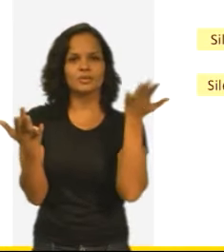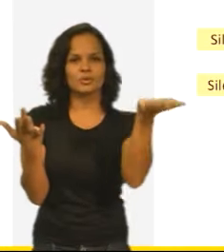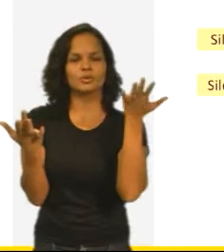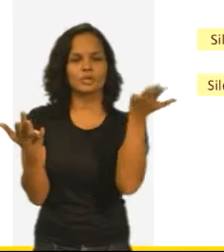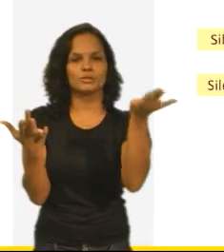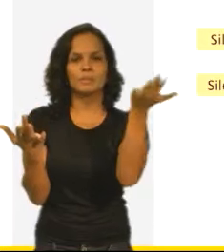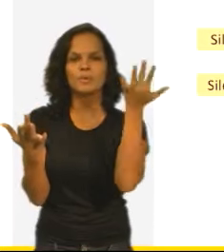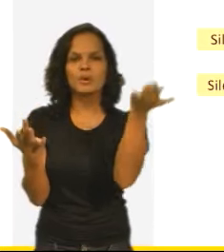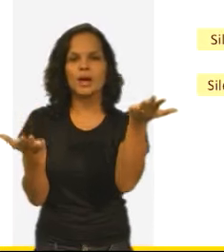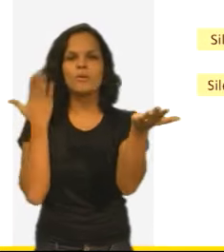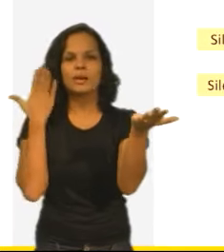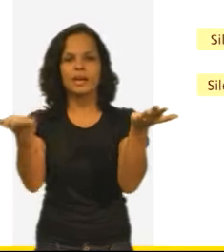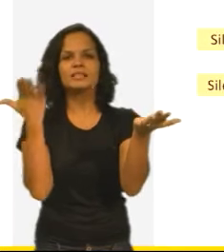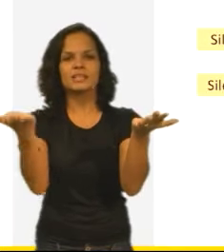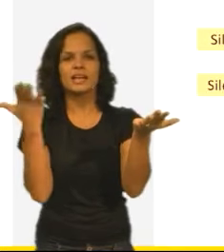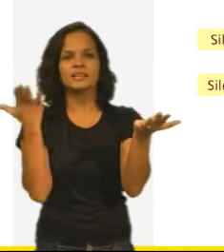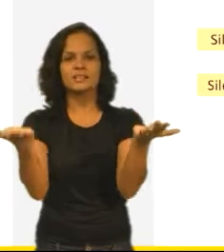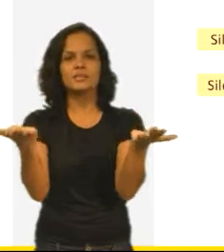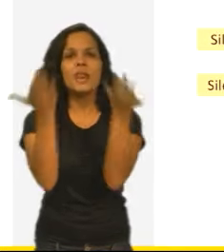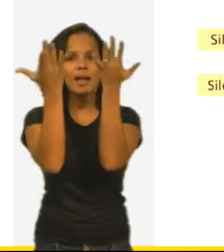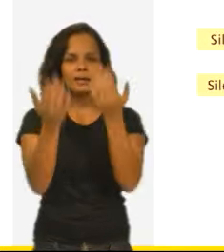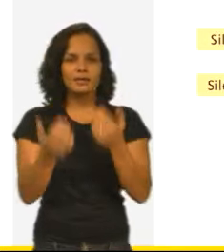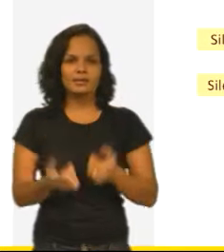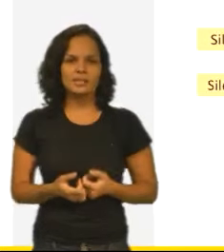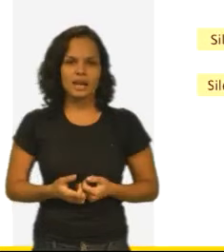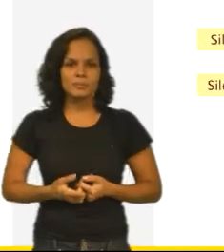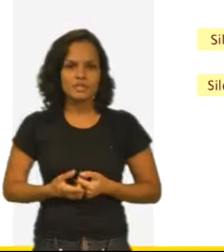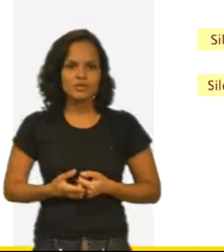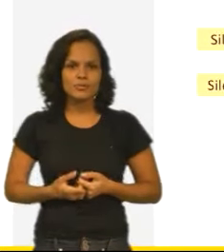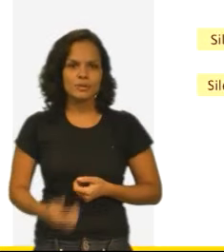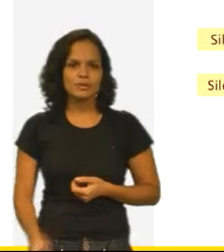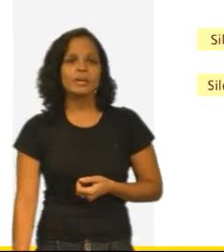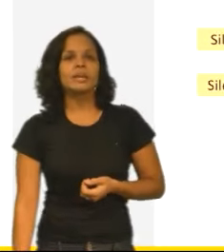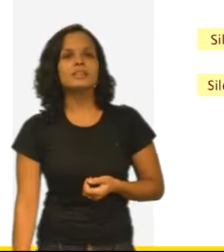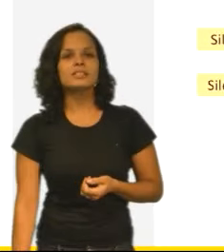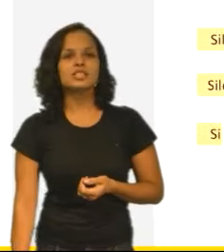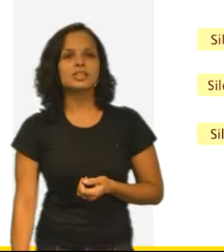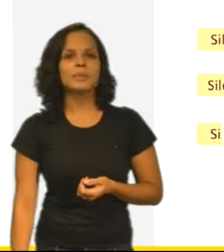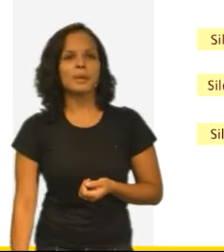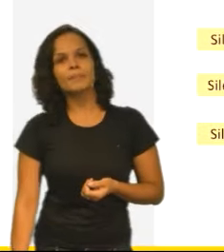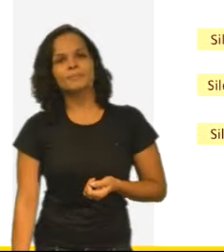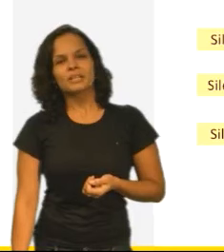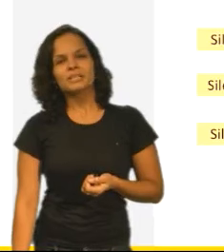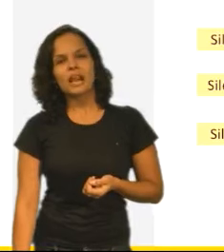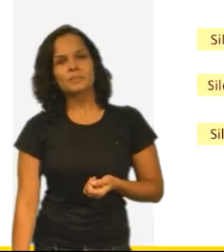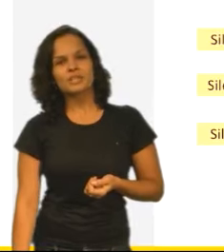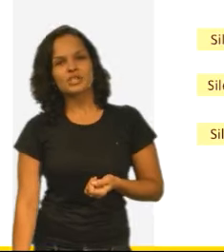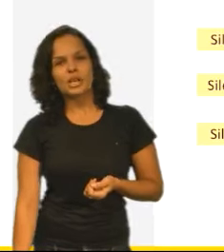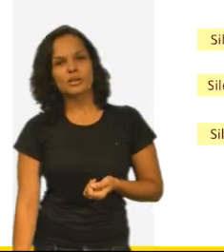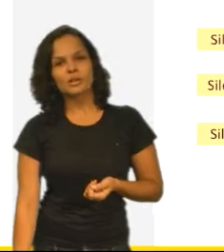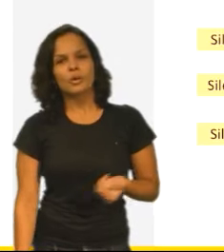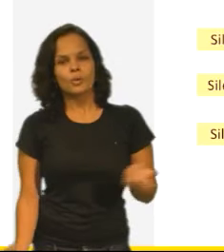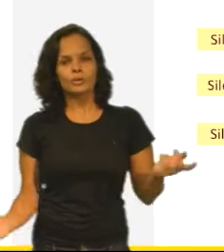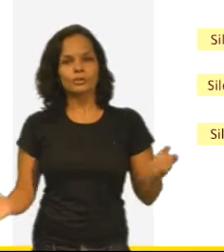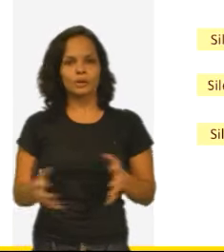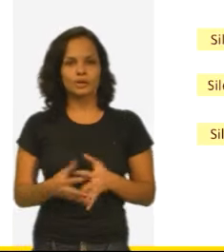Estados Unidos é plural, está é singular, sílabe de número. Existe também sílabe de gênero, quando eu tenho a